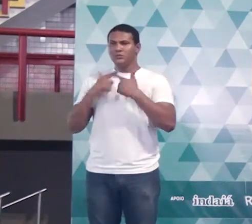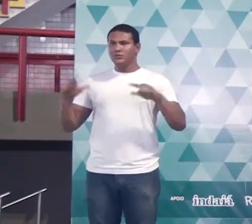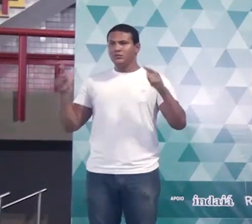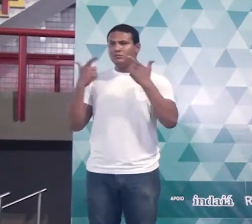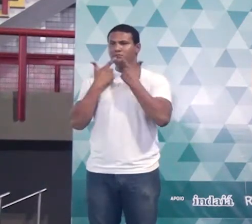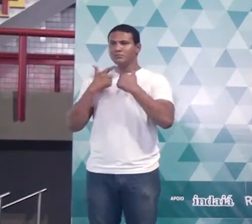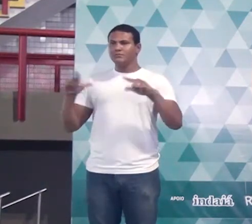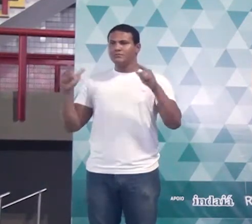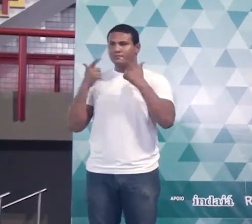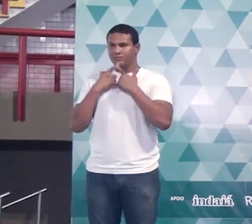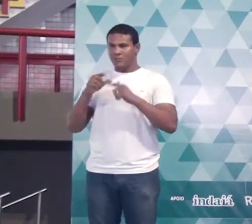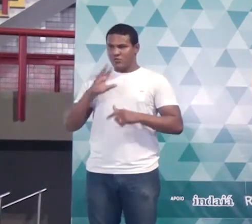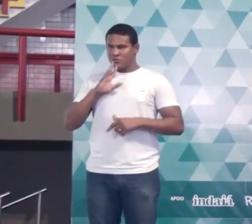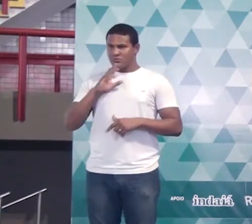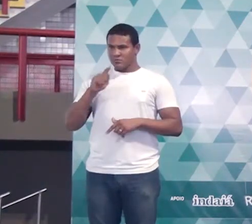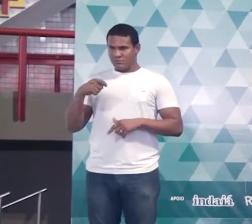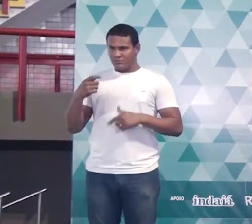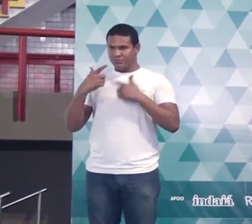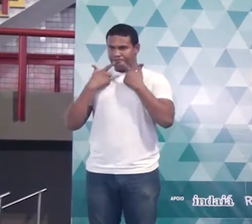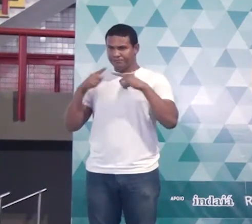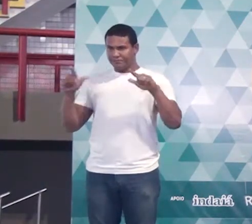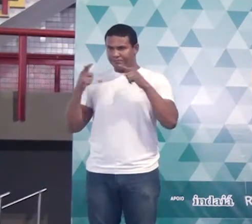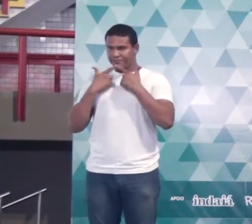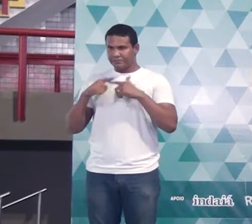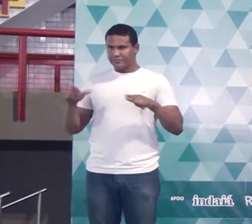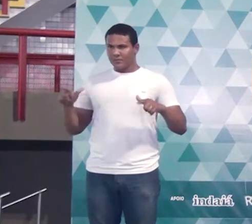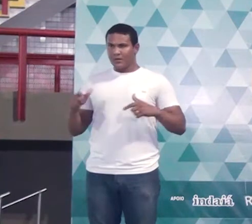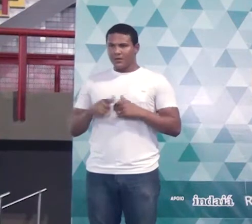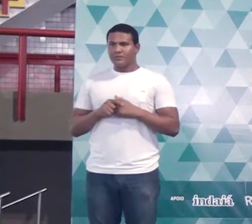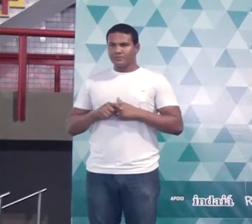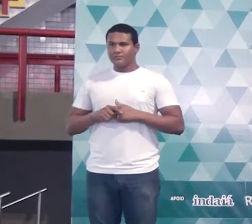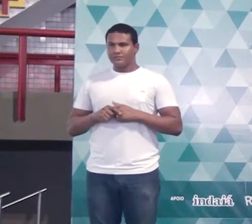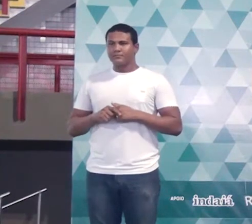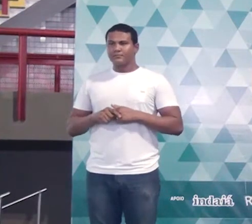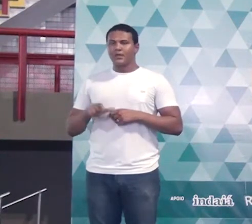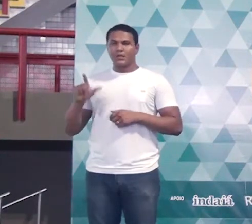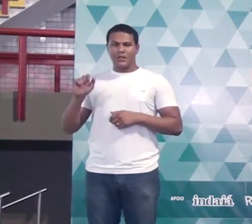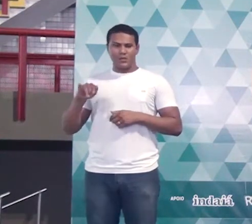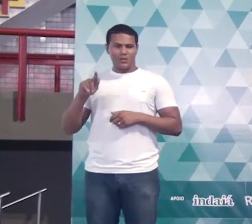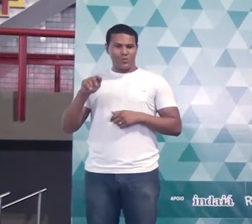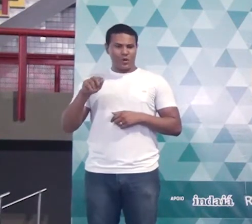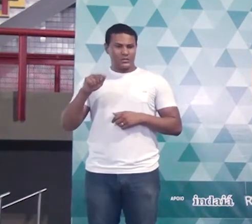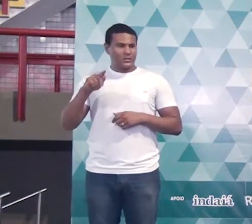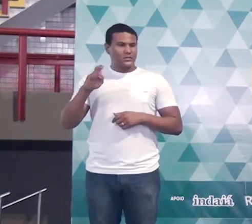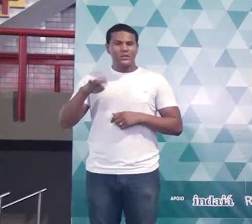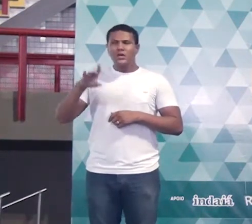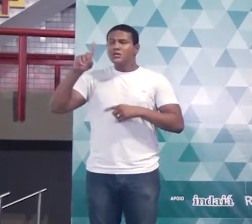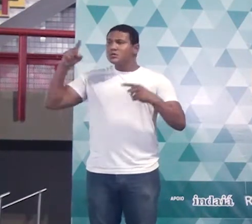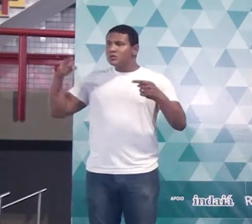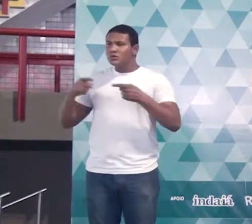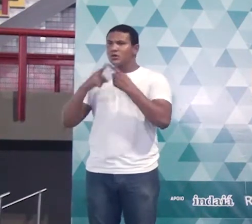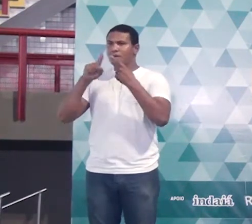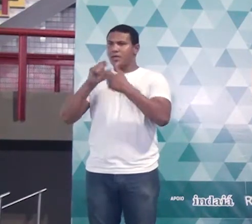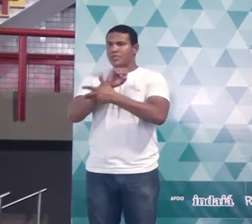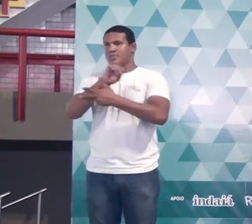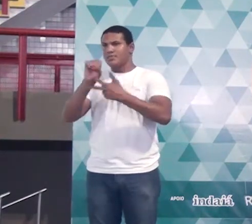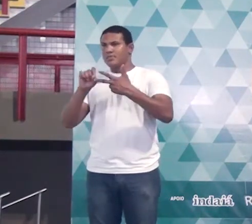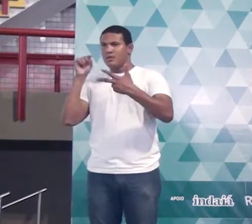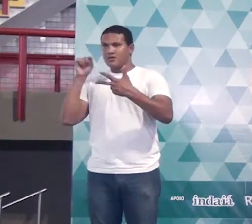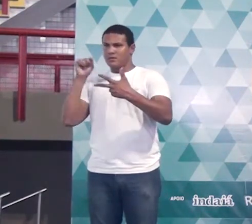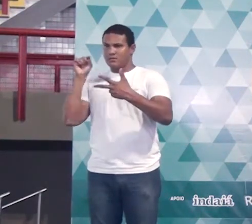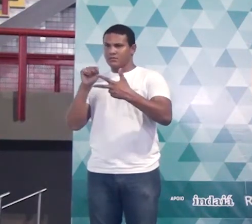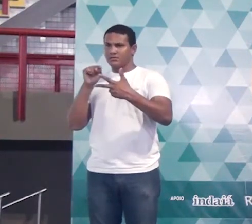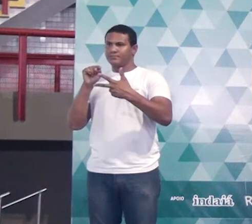a análise do que é a gramática aplicada ao Enem. Tudo bem? Então nós vamos conversar um